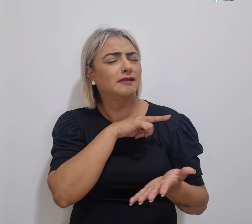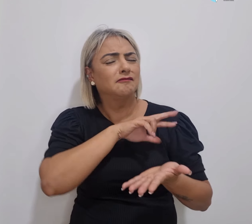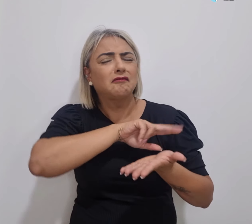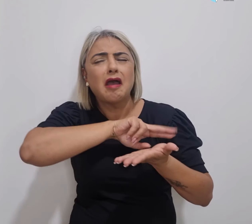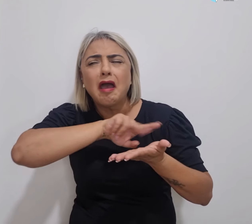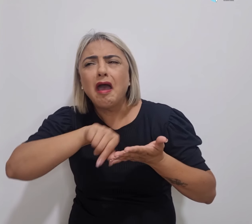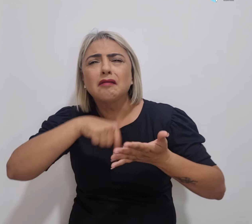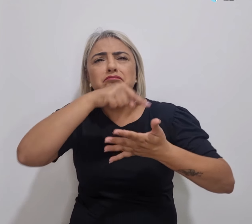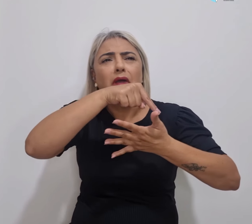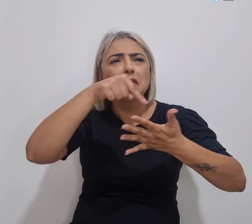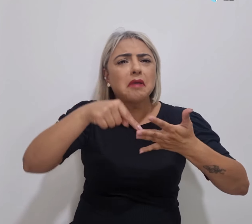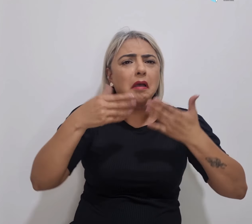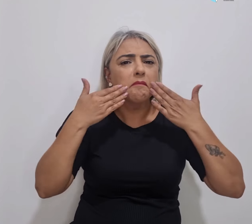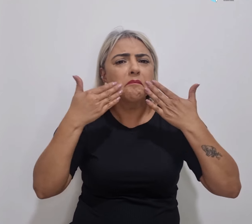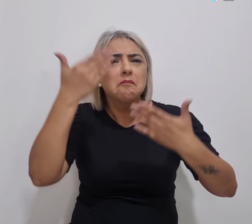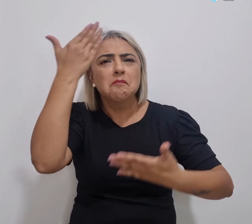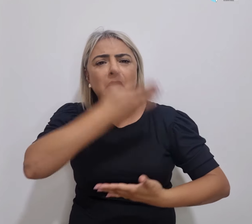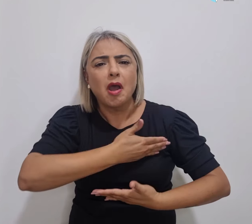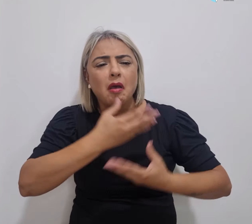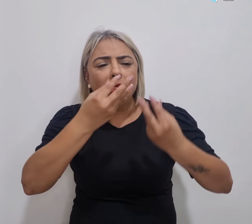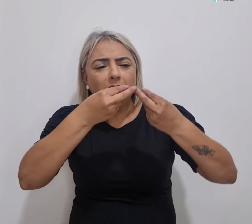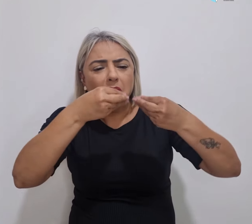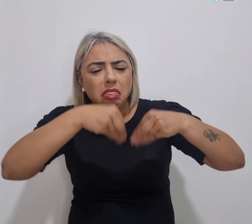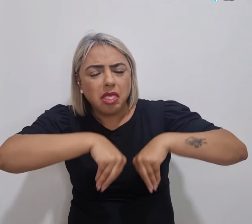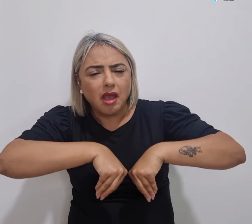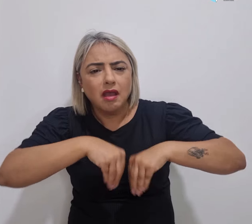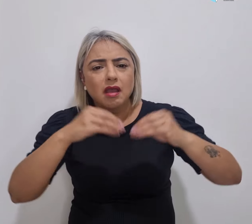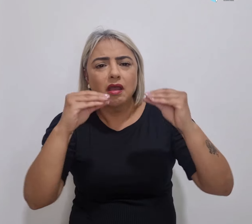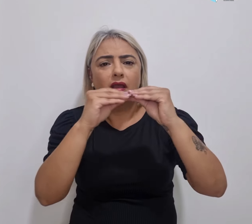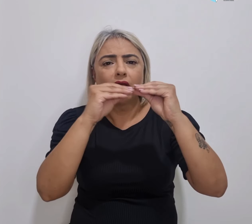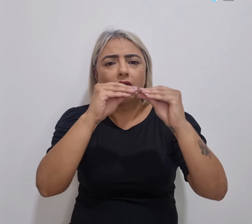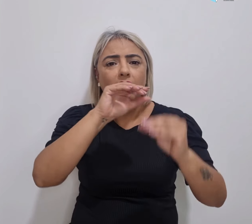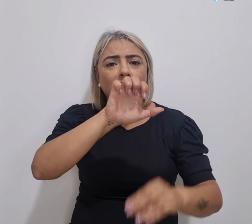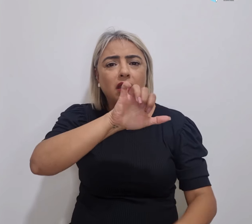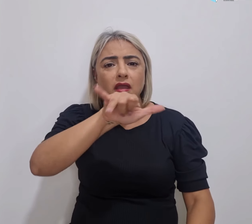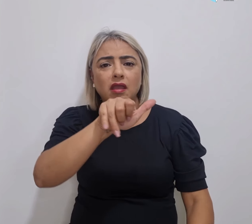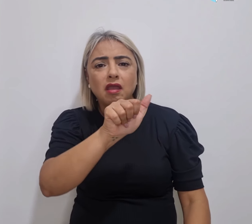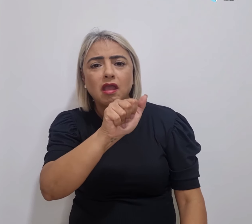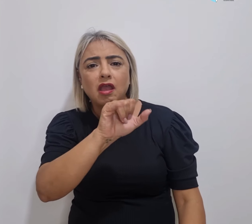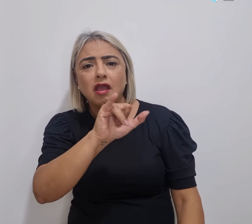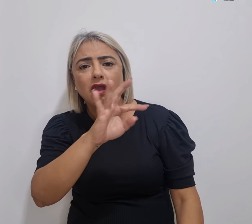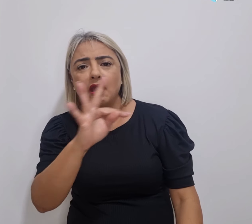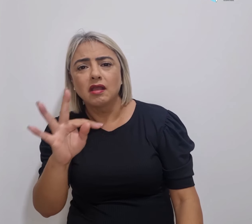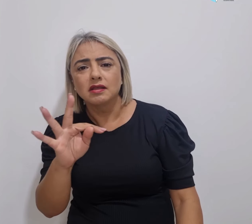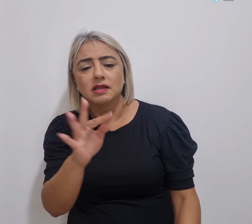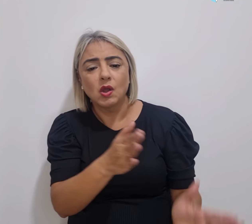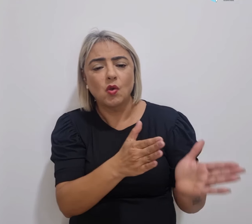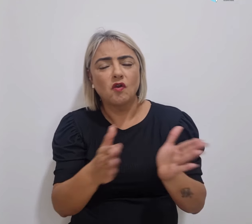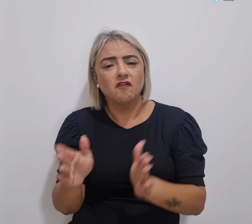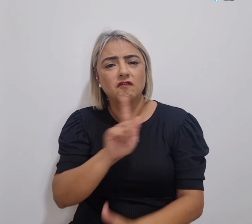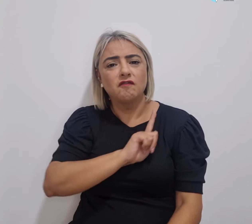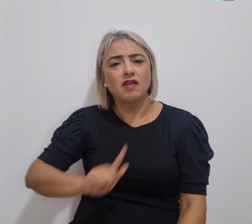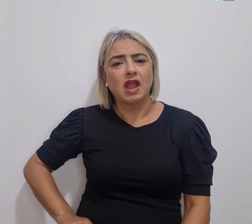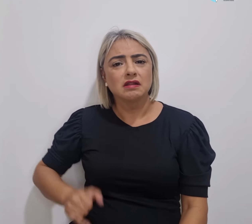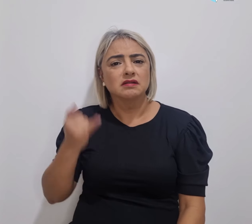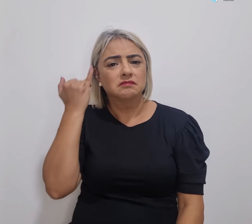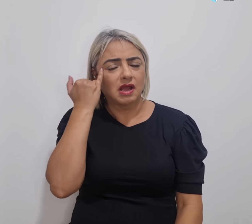que evidenciam o desmonte da Ejaíte pelo governo em curso e que isso vem acontecendo